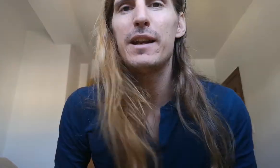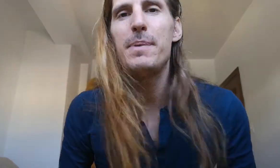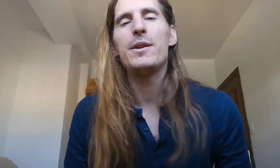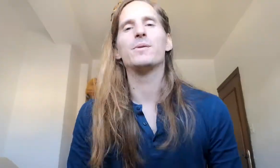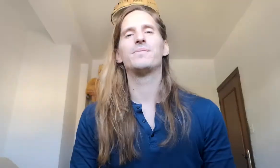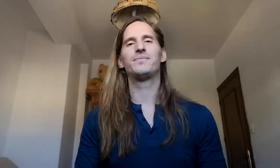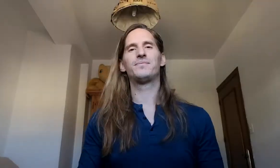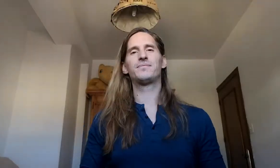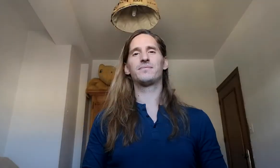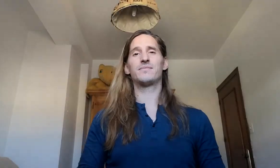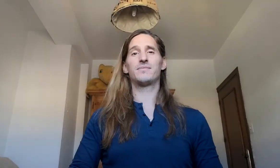Repito.